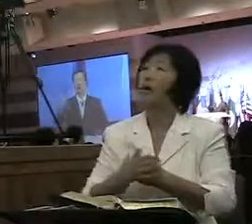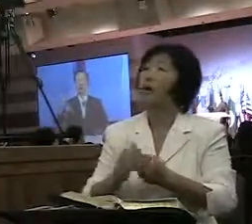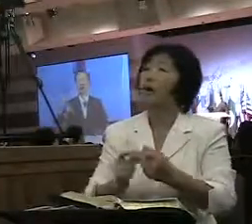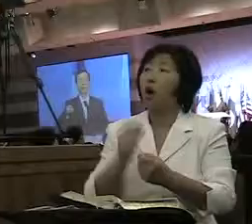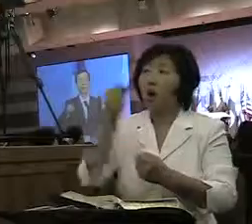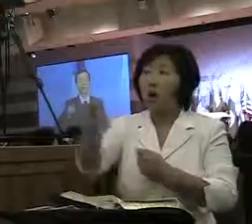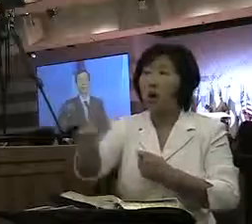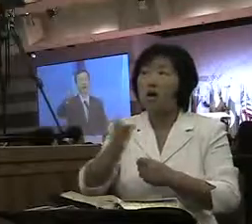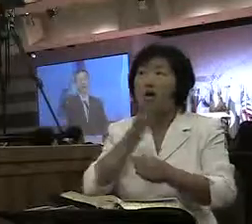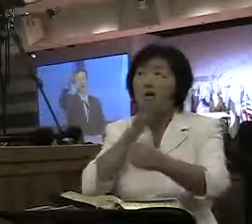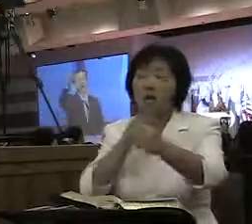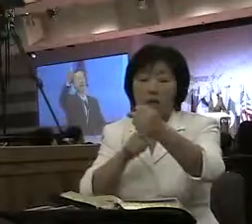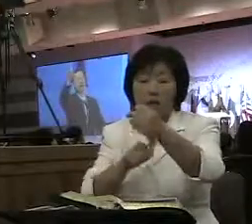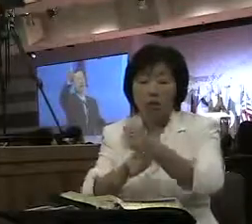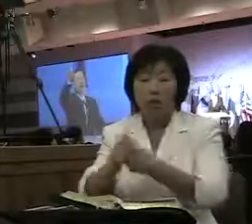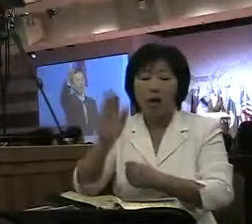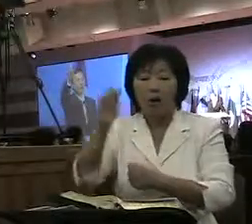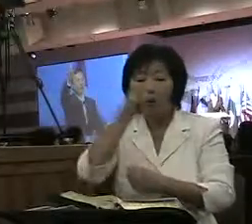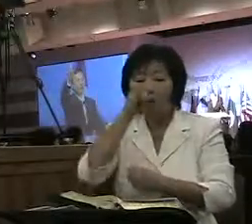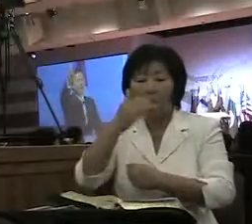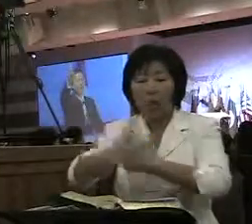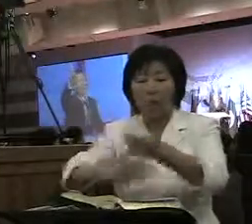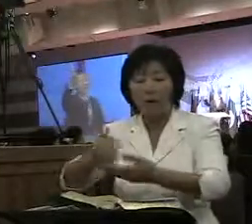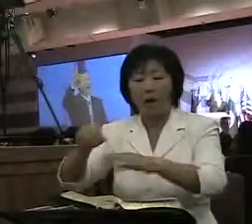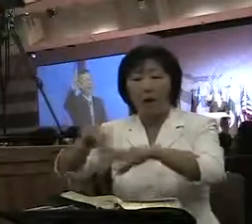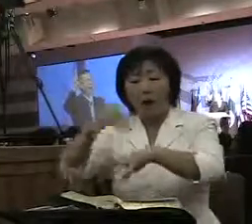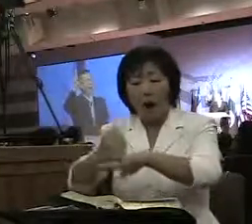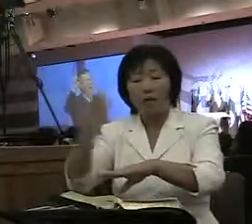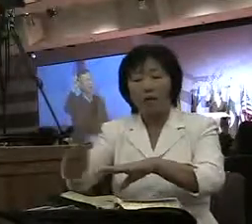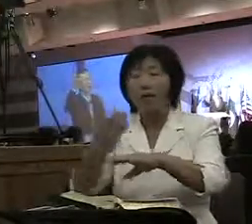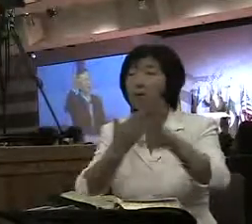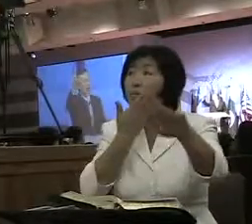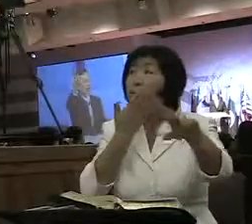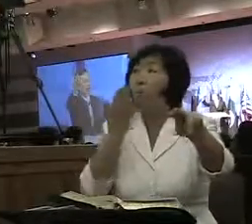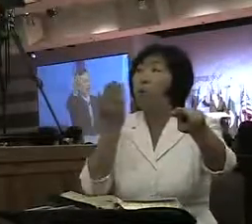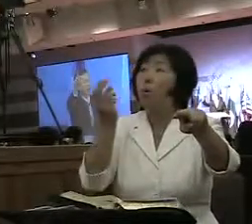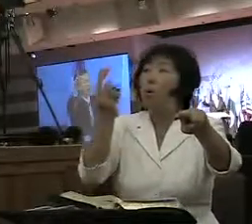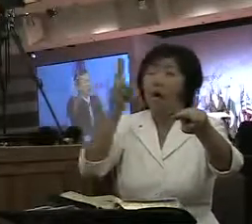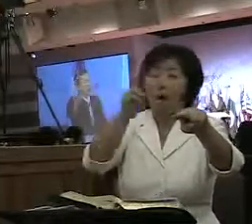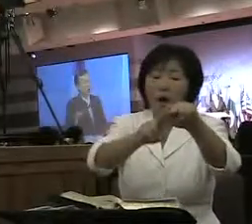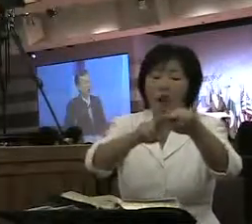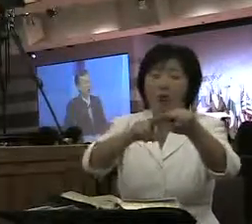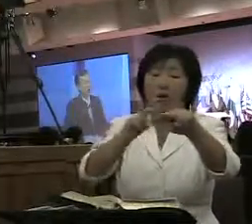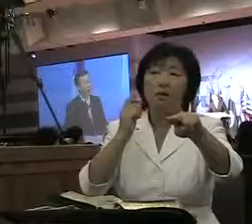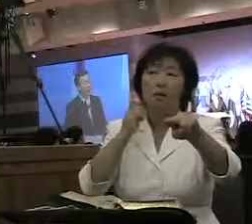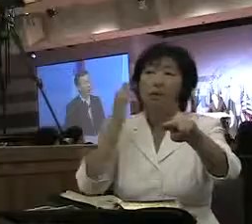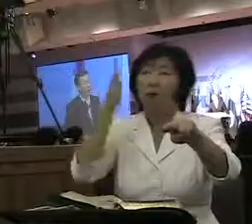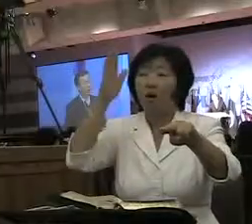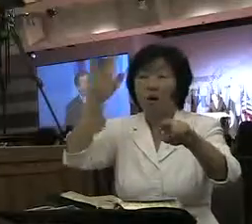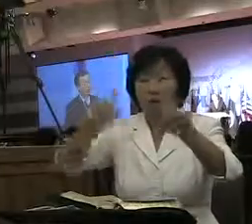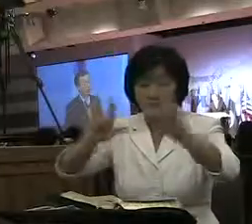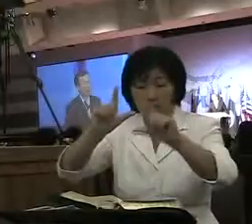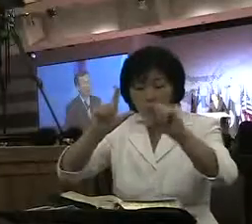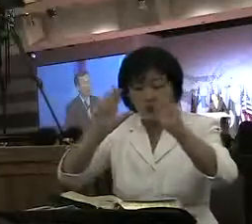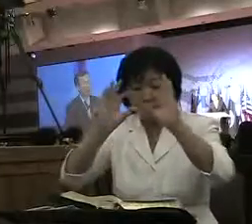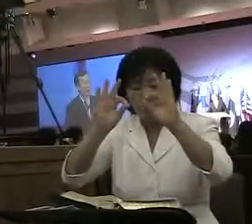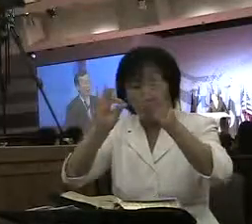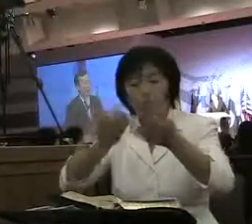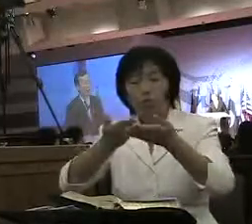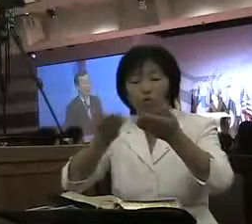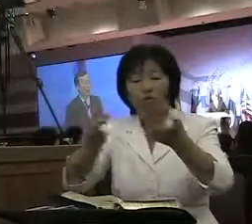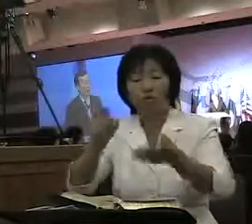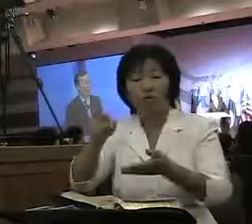영원한 진리가 되고 있는 하나님의 왕 되신 보좌에 앉으신 그의 영광의 모습을 보여주시는 겁니다.